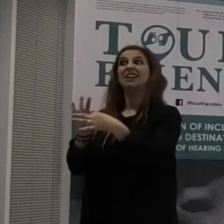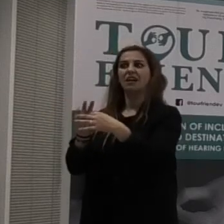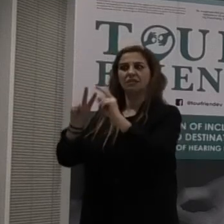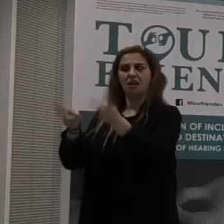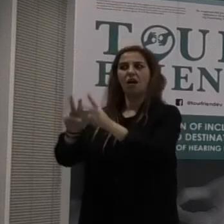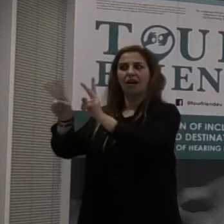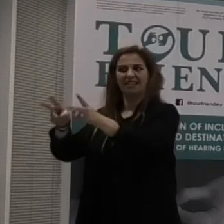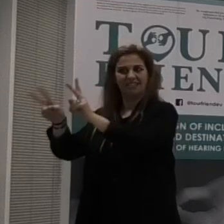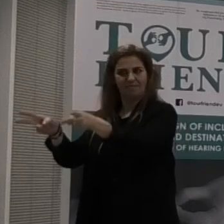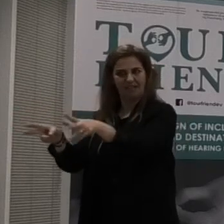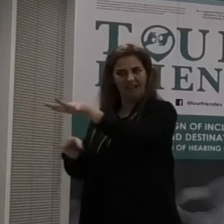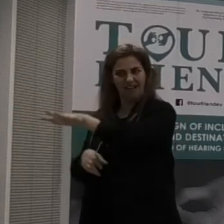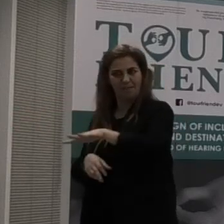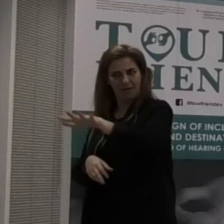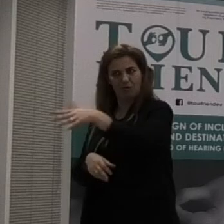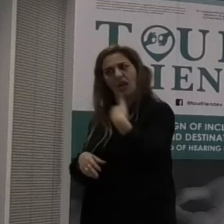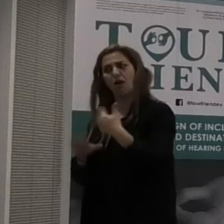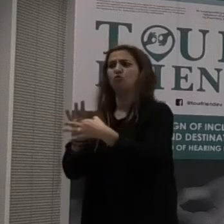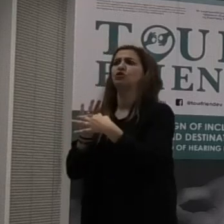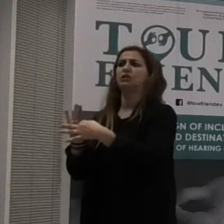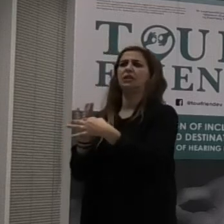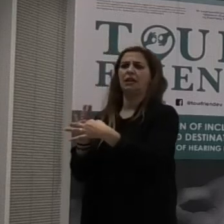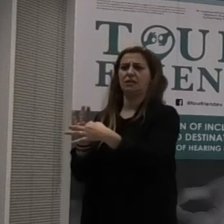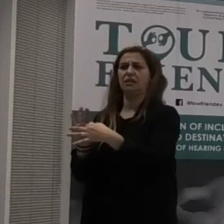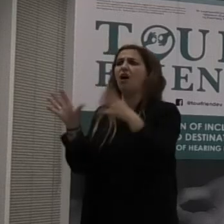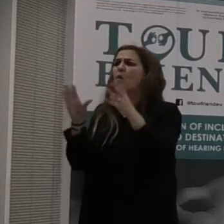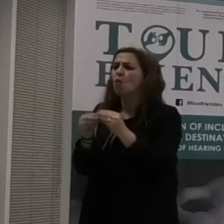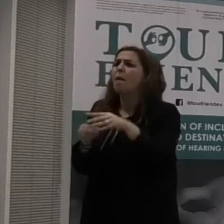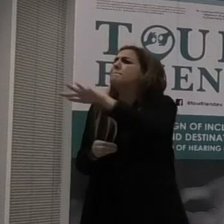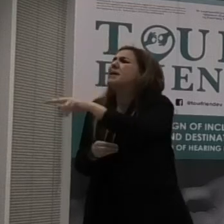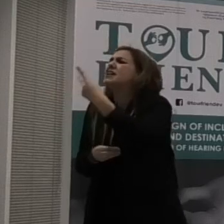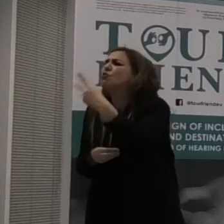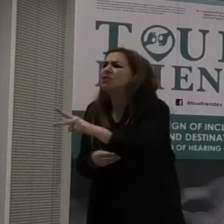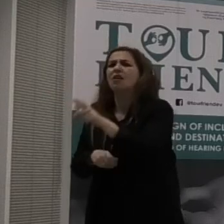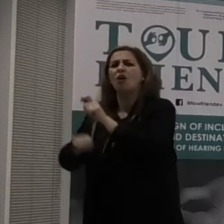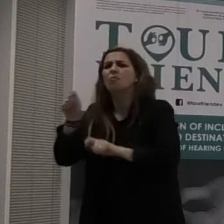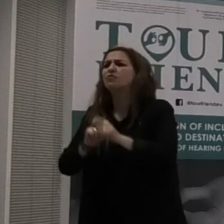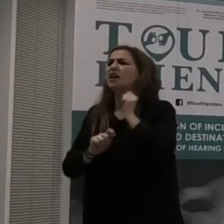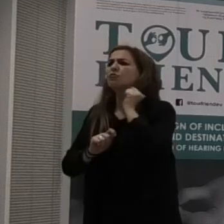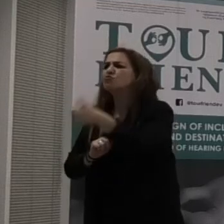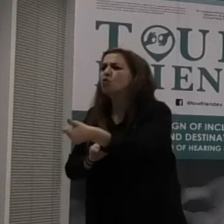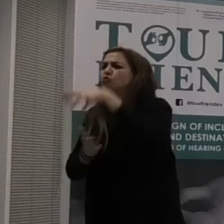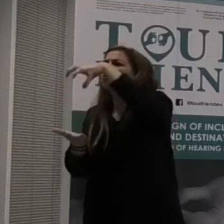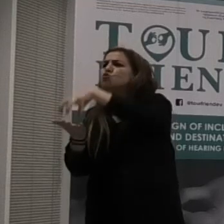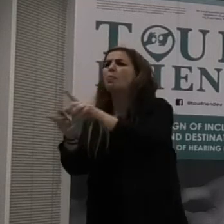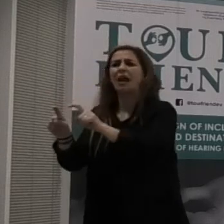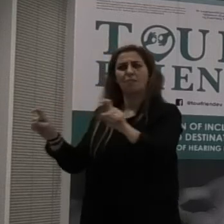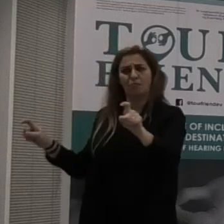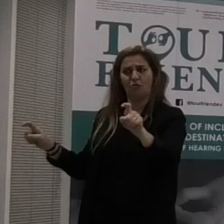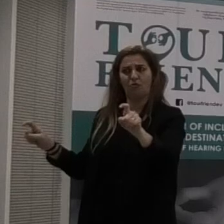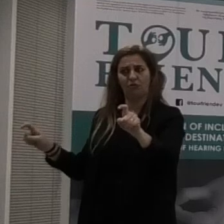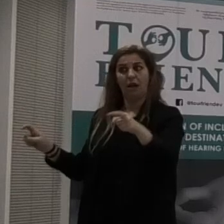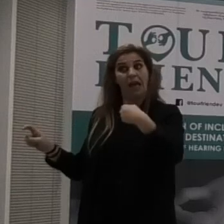από καταστήματα που είναι local makers, crafters, handmade, τοπικά προϊόντα, έτσι